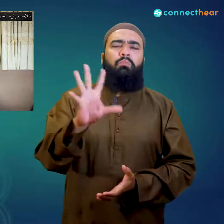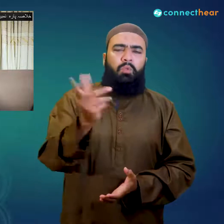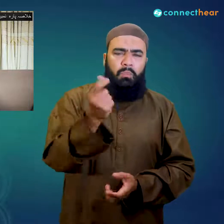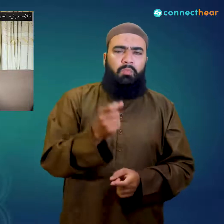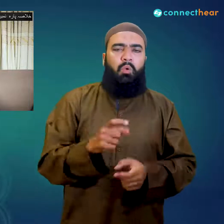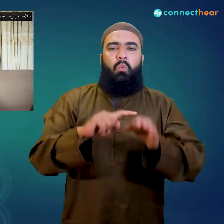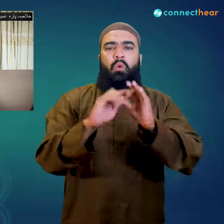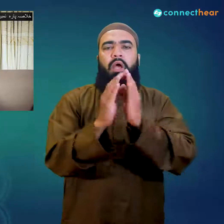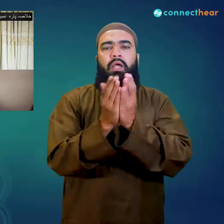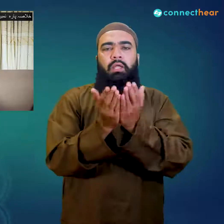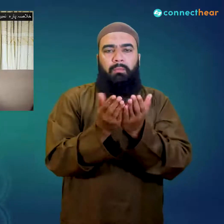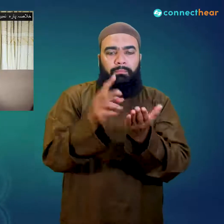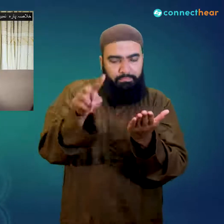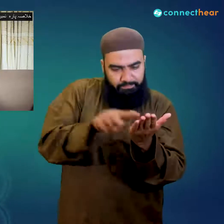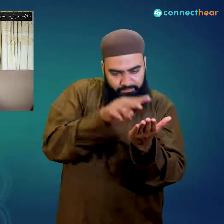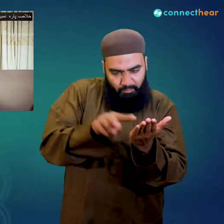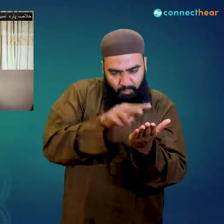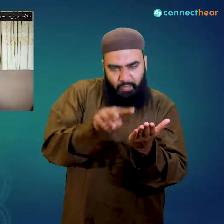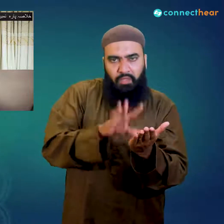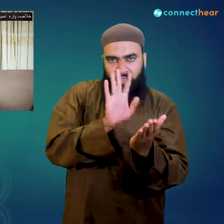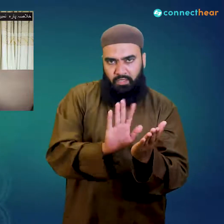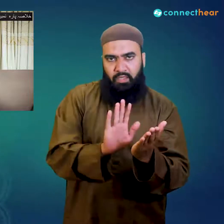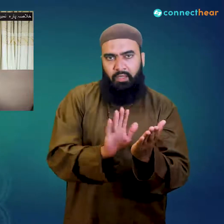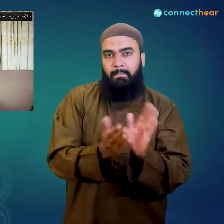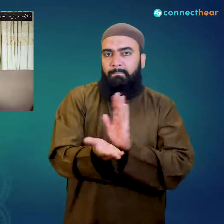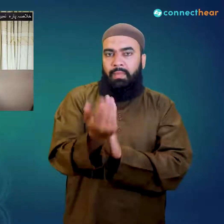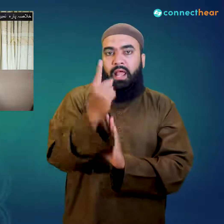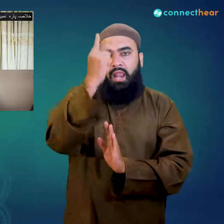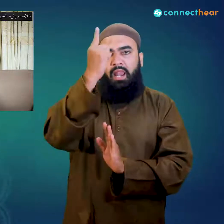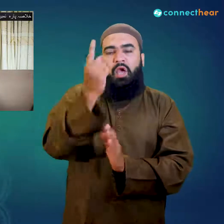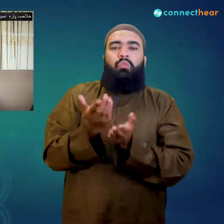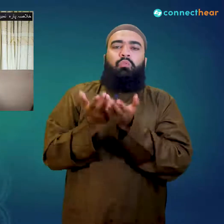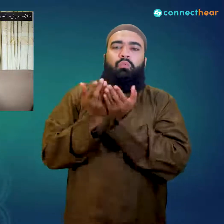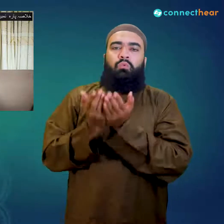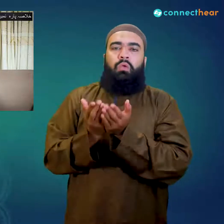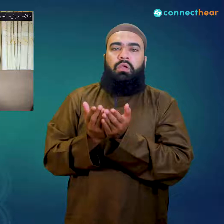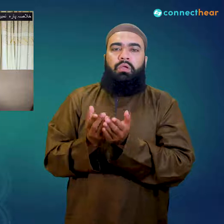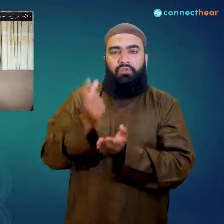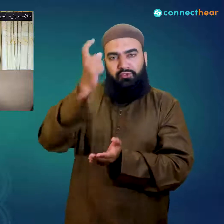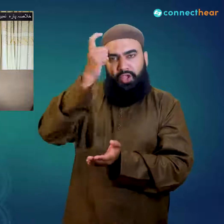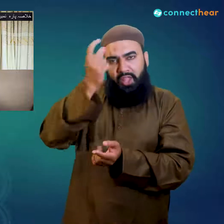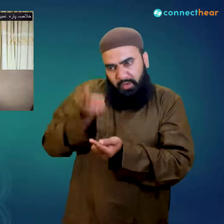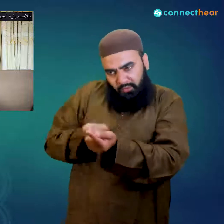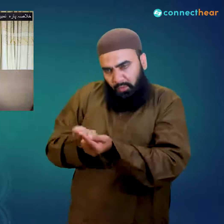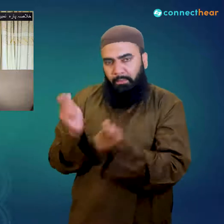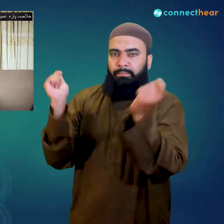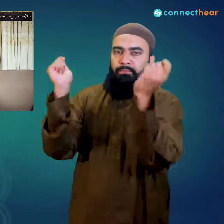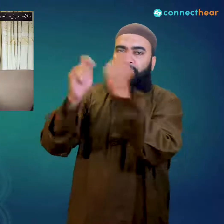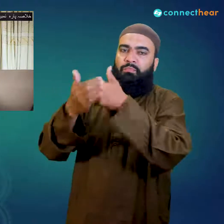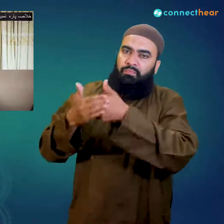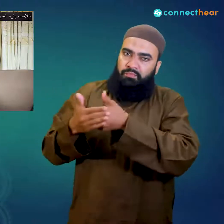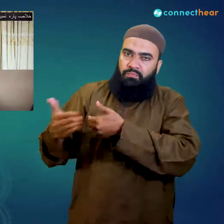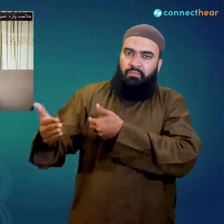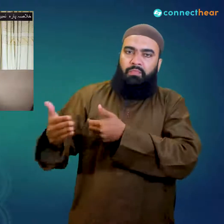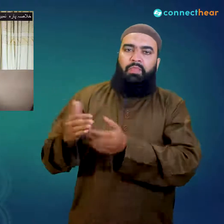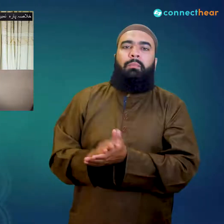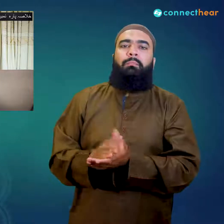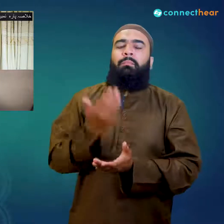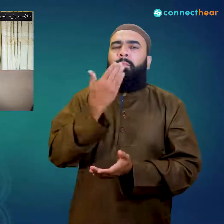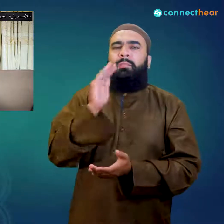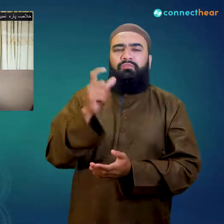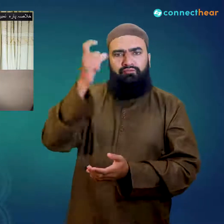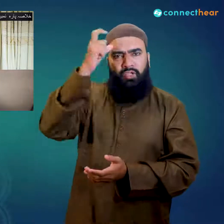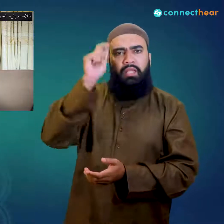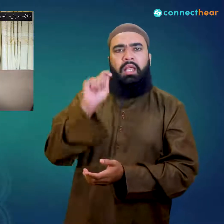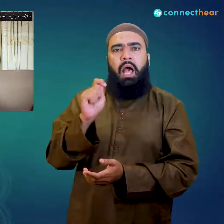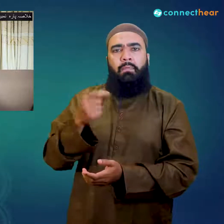تم قرآن مجید کی تلاوت کرنے لگو تو اللہ رب العزت کی پناہ مانگ لیا کرو شیطان مردود سے،